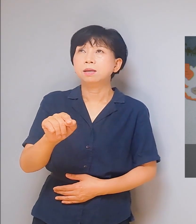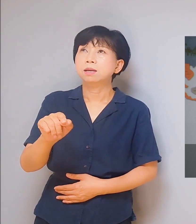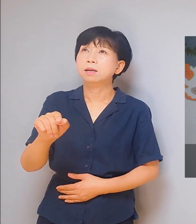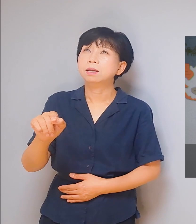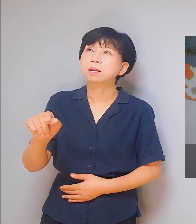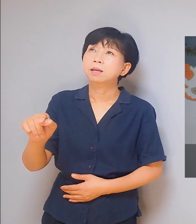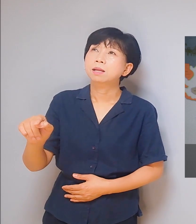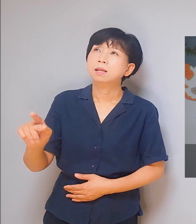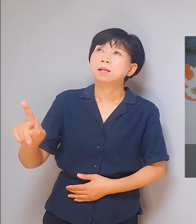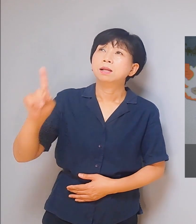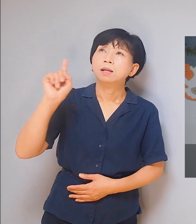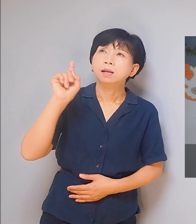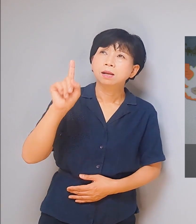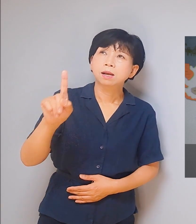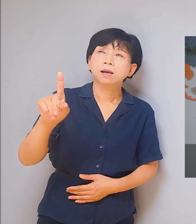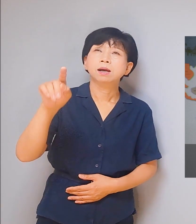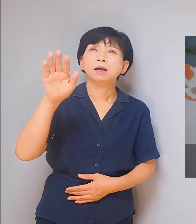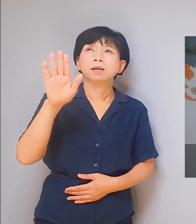나가라. 한 걸음씩